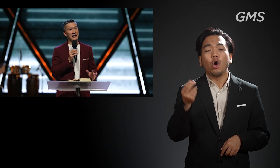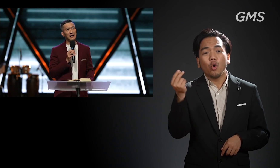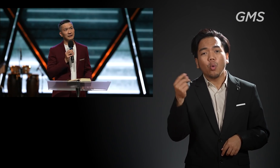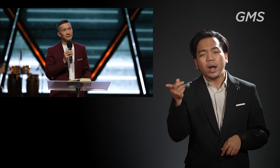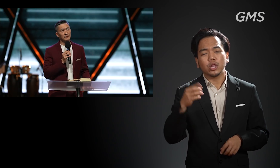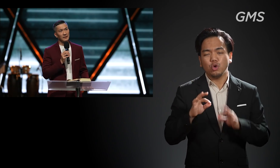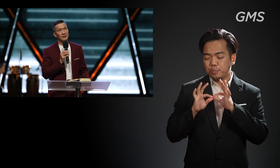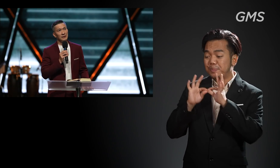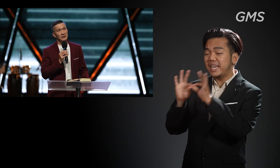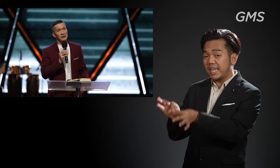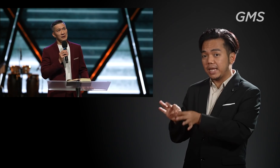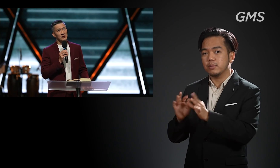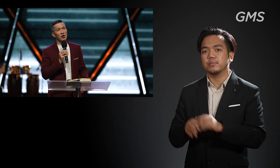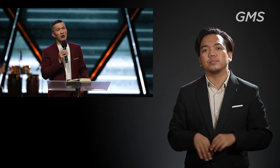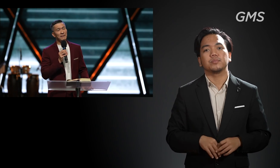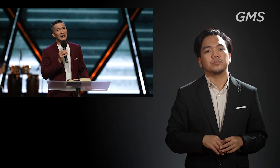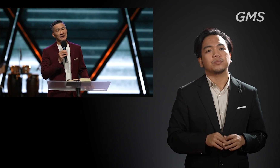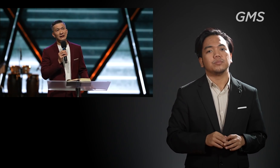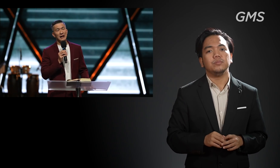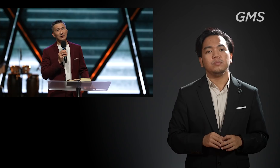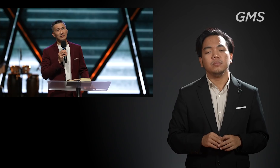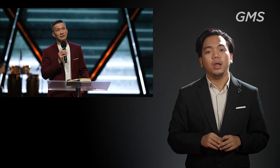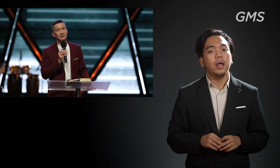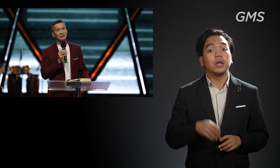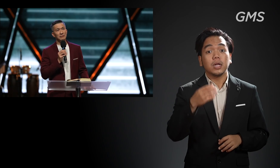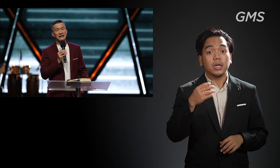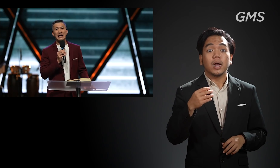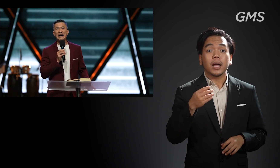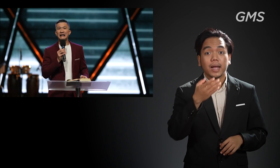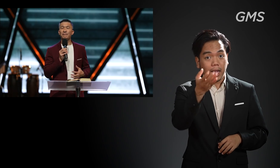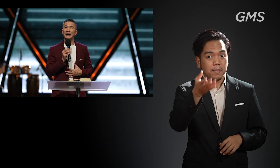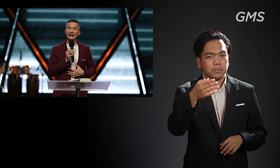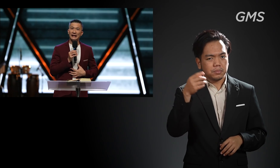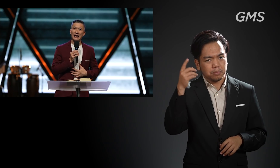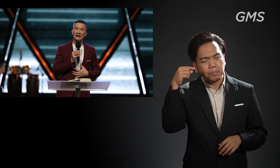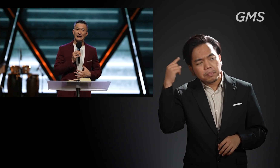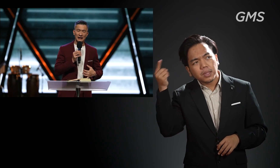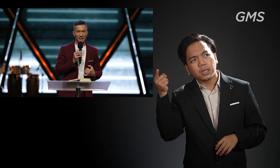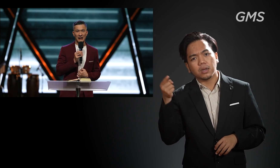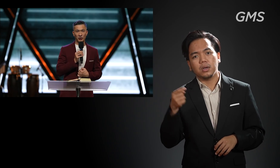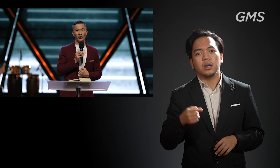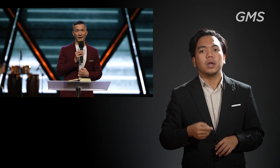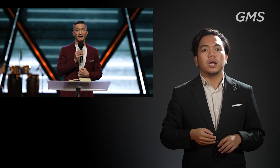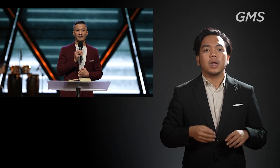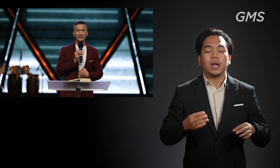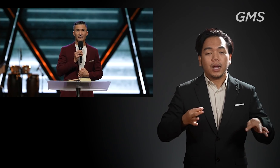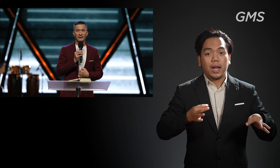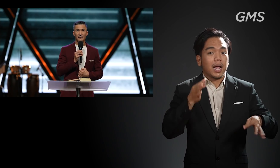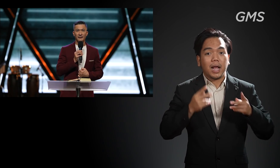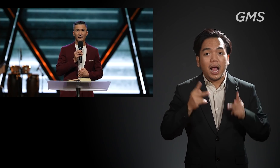bayangkan sekarang seorang petani yang menyayangkan benih yang ada di dalam